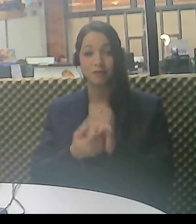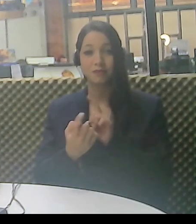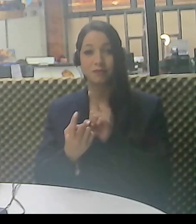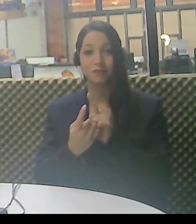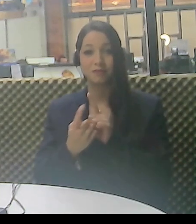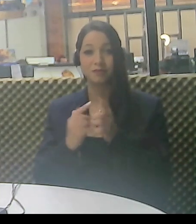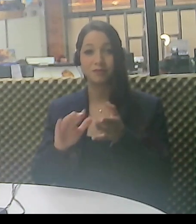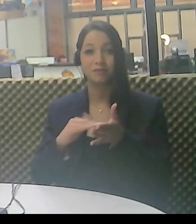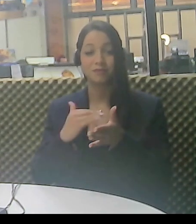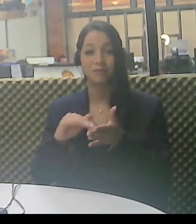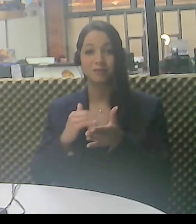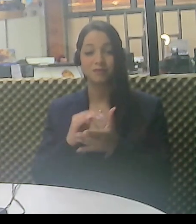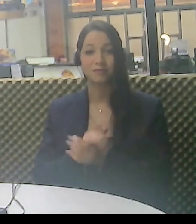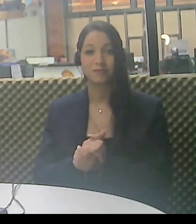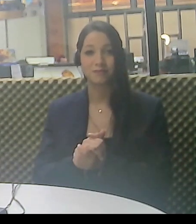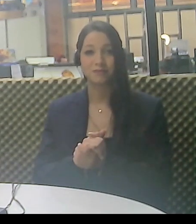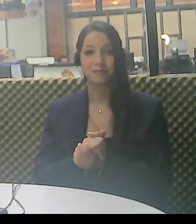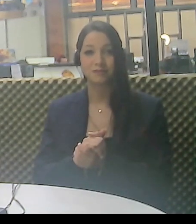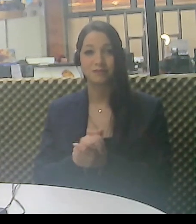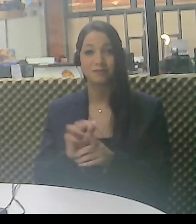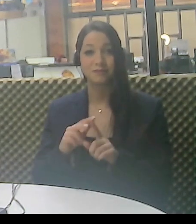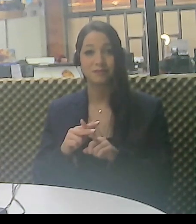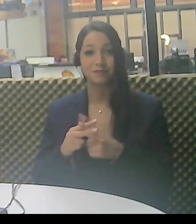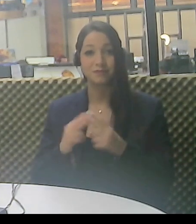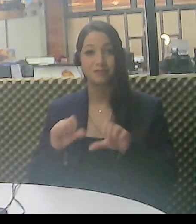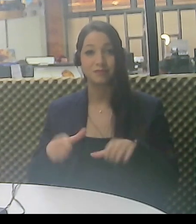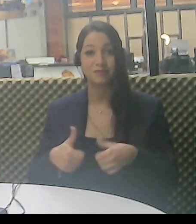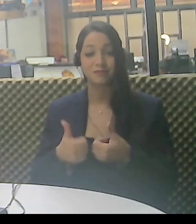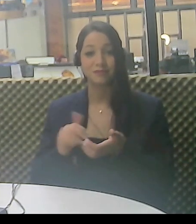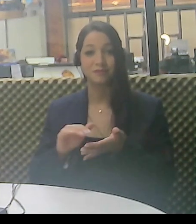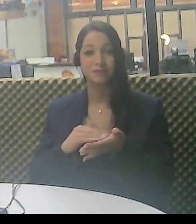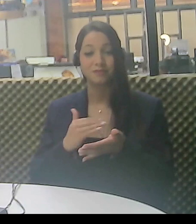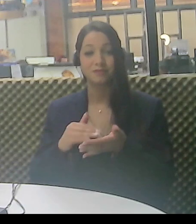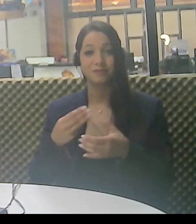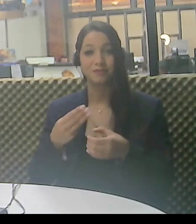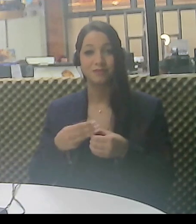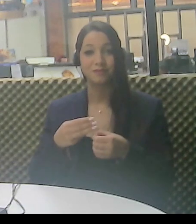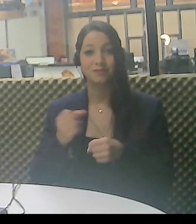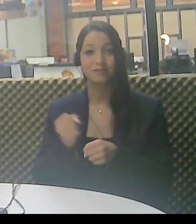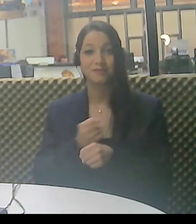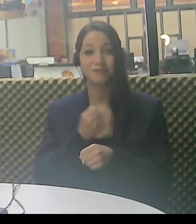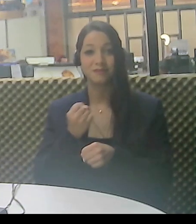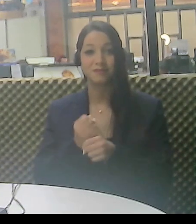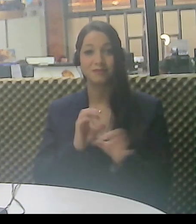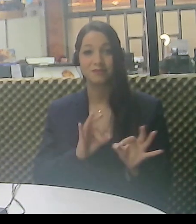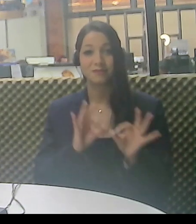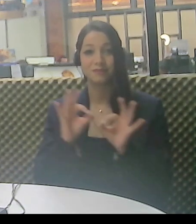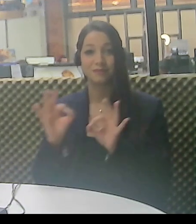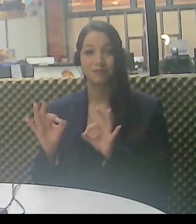na secretaria. As reformas são acompanhadas pela Secretaria Municipal de Obras.